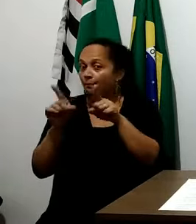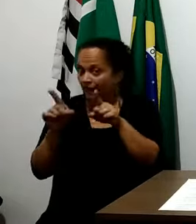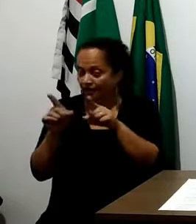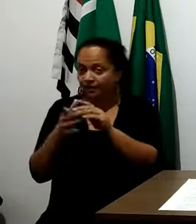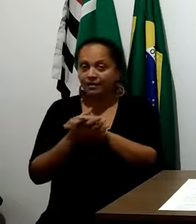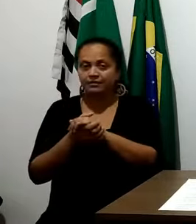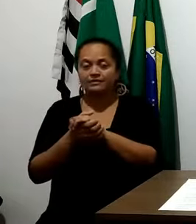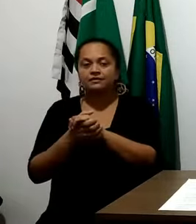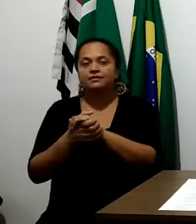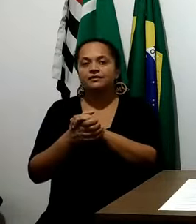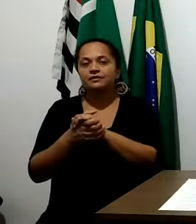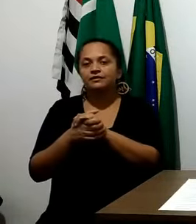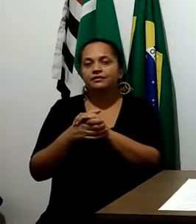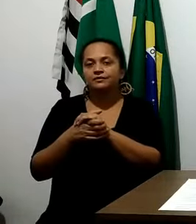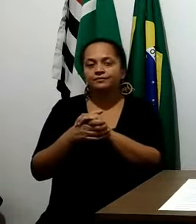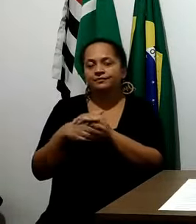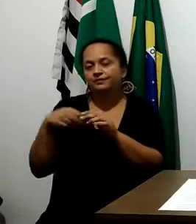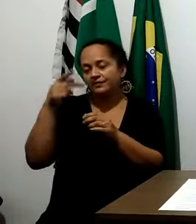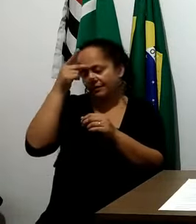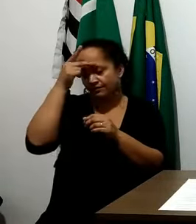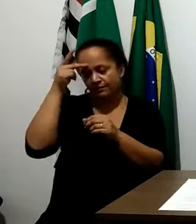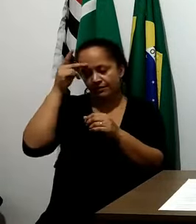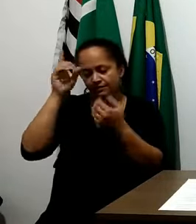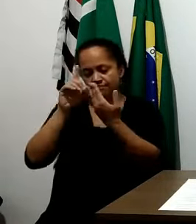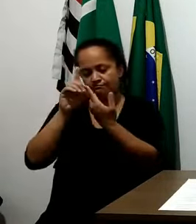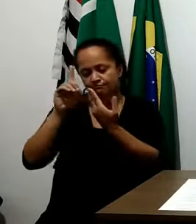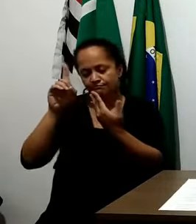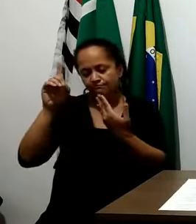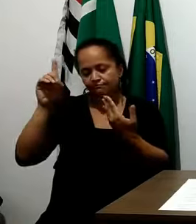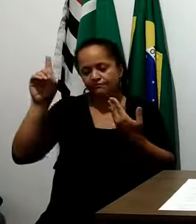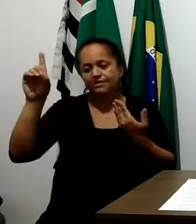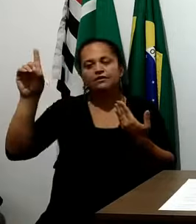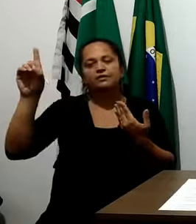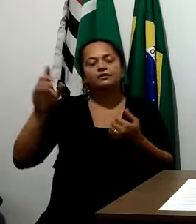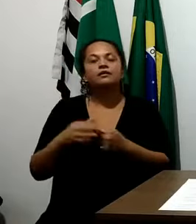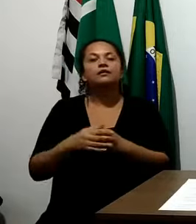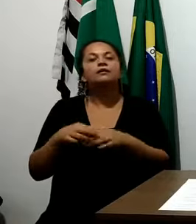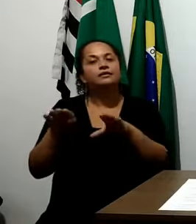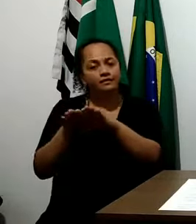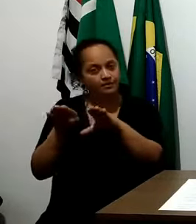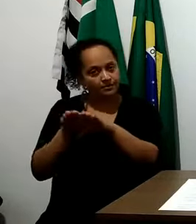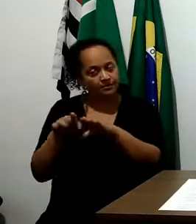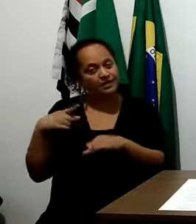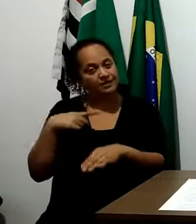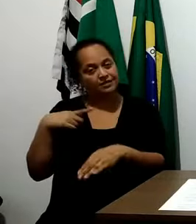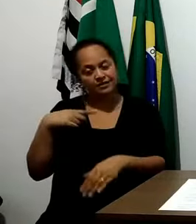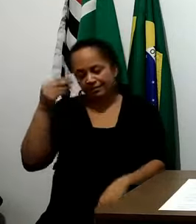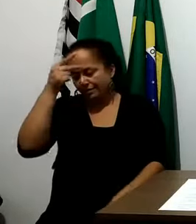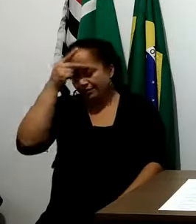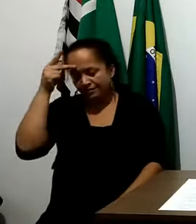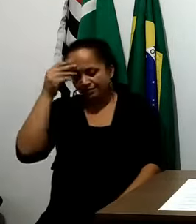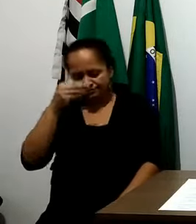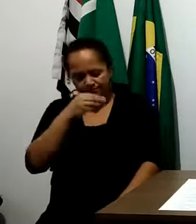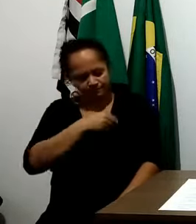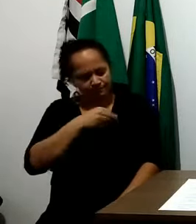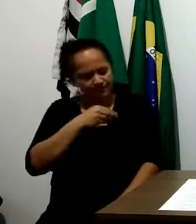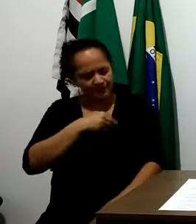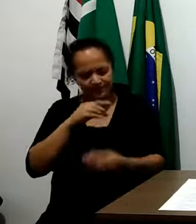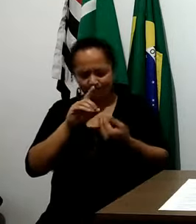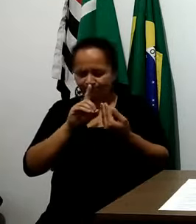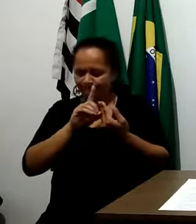separação entre vós e o vosso Deus, e os vossos pecados encobrem o seu rosto de vós, para que não